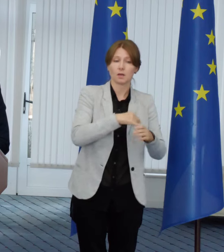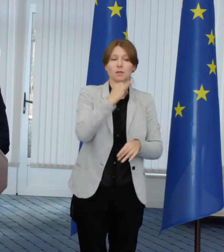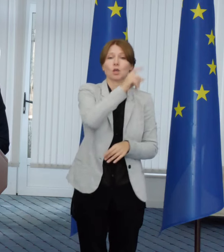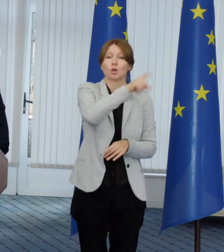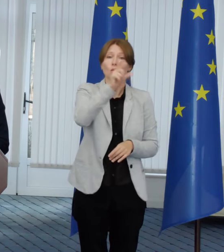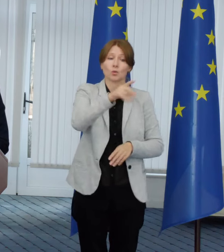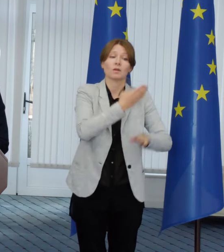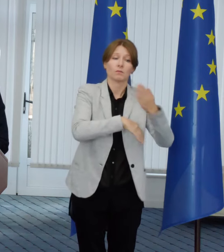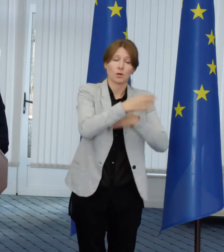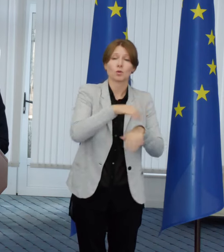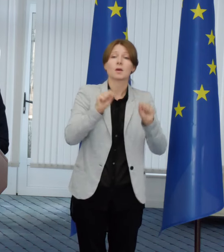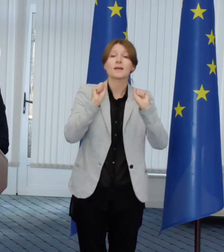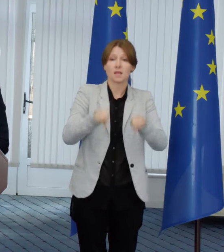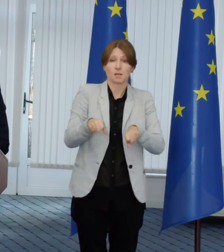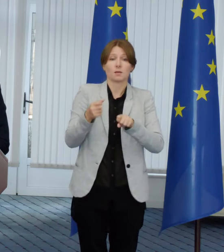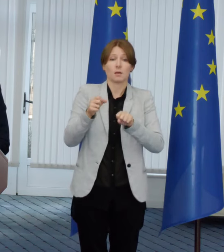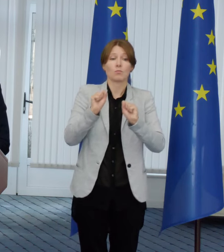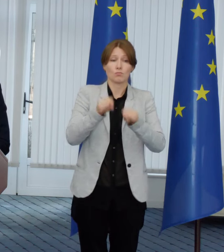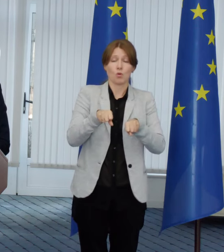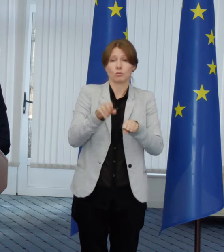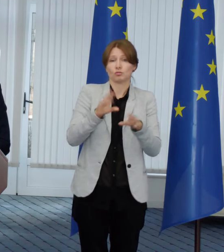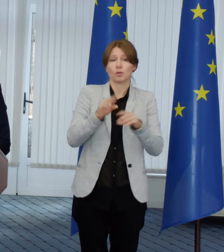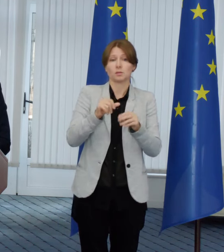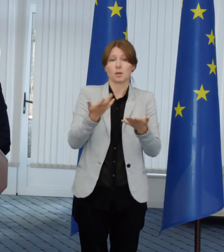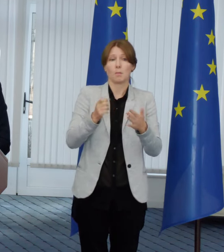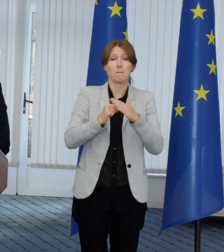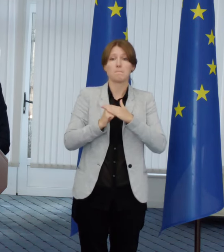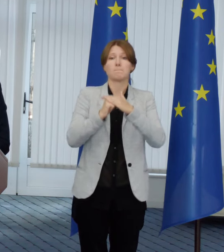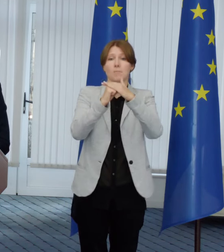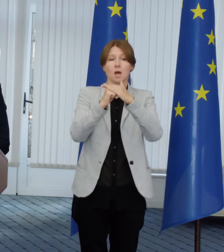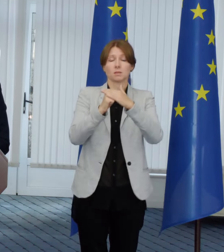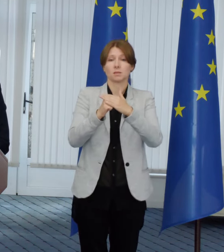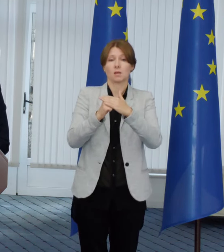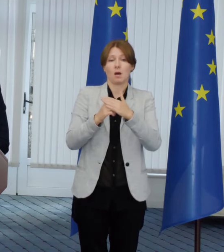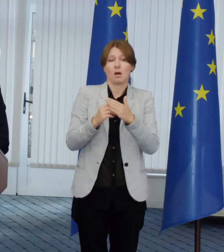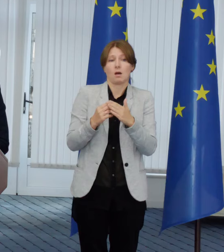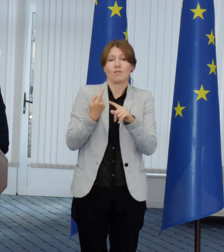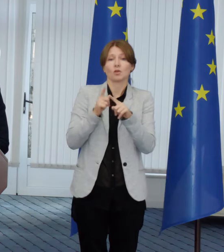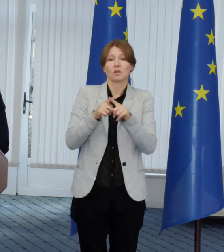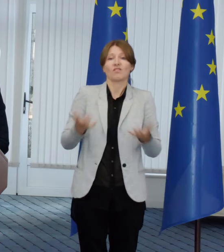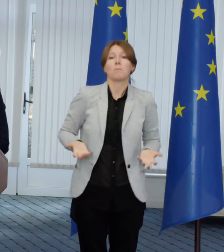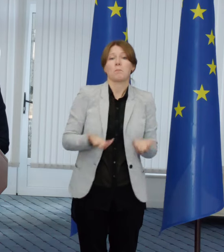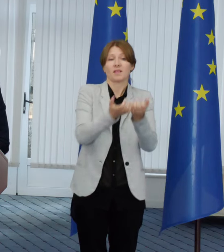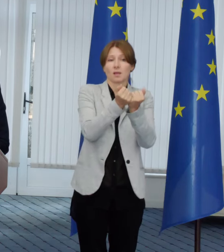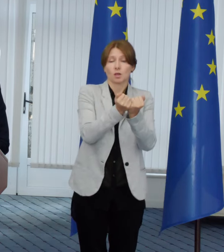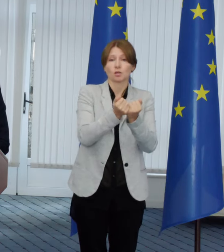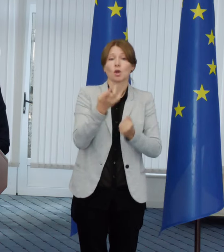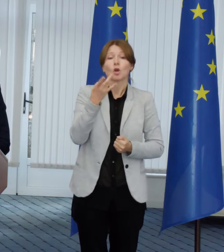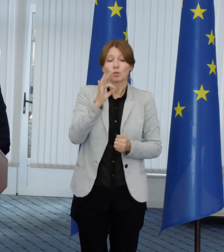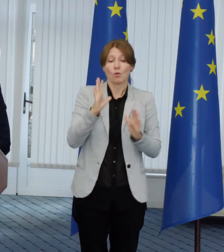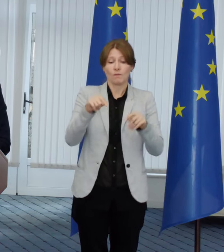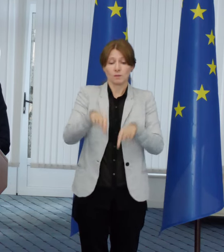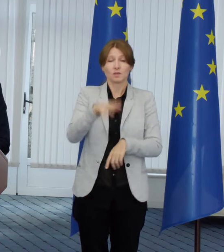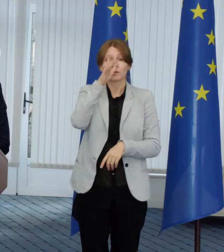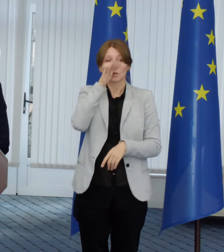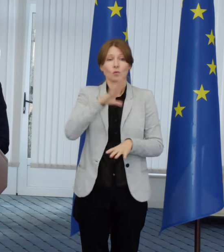au acest serviciu de bază, de sprijin. Noi am avut situația regretabilă în municipiul